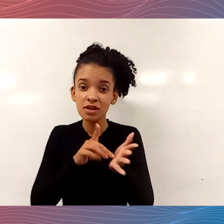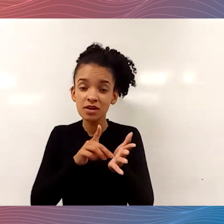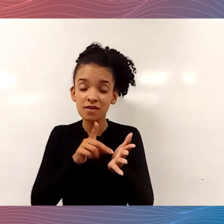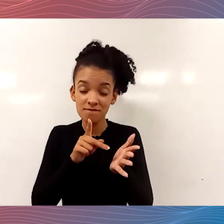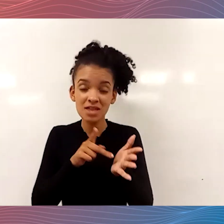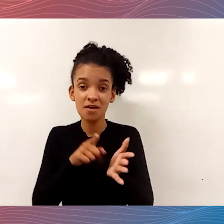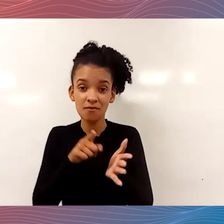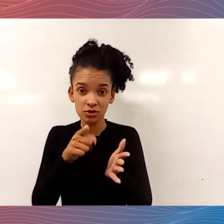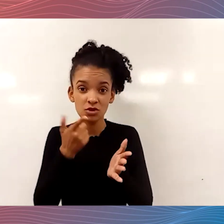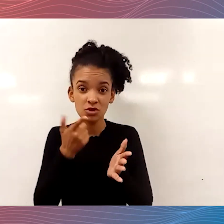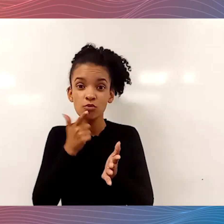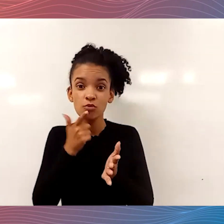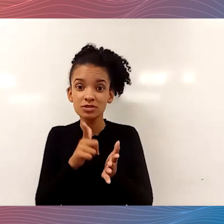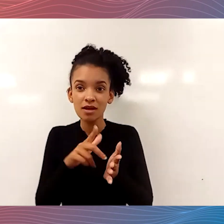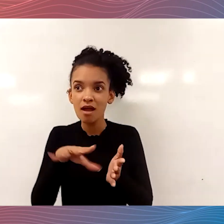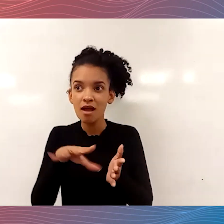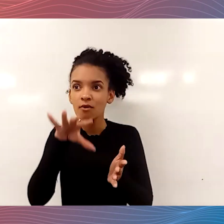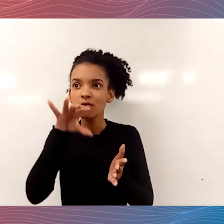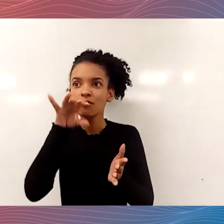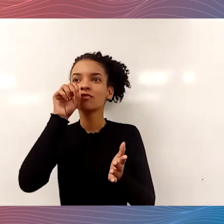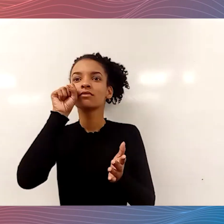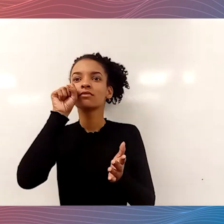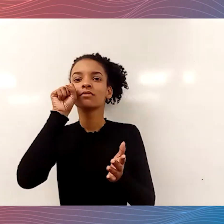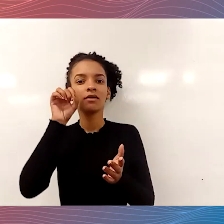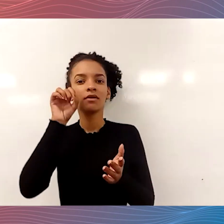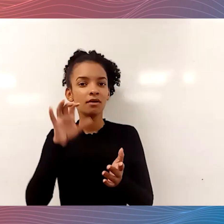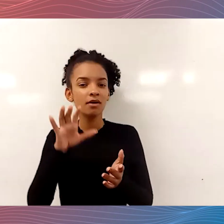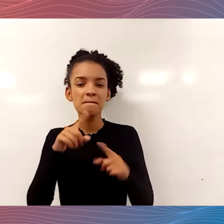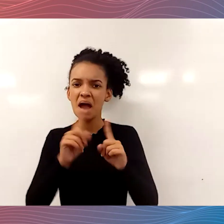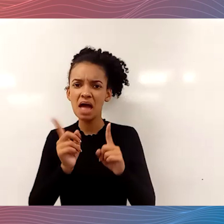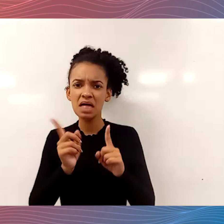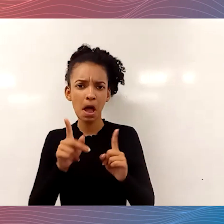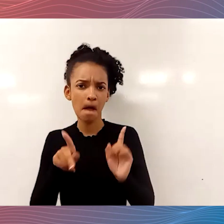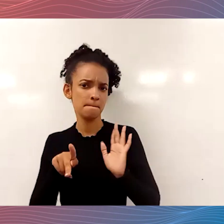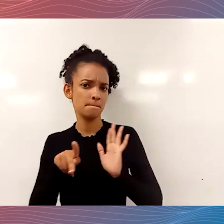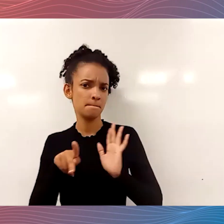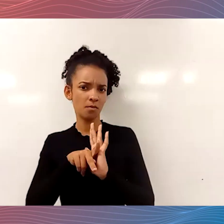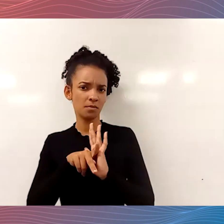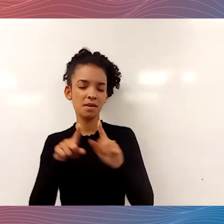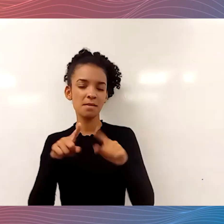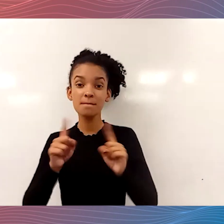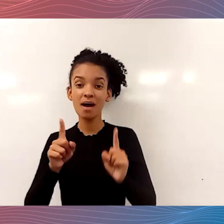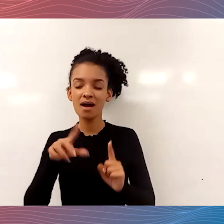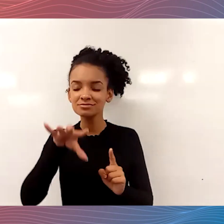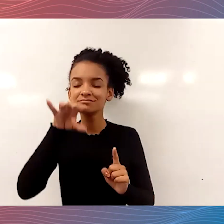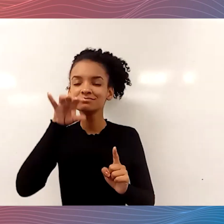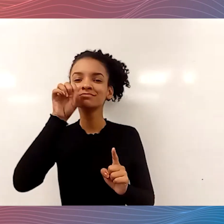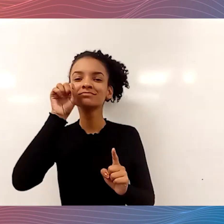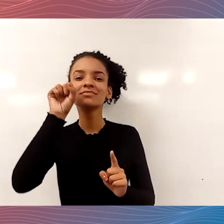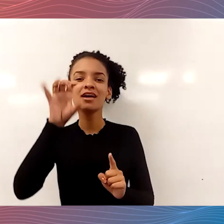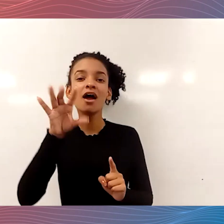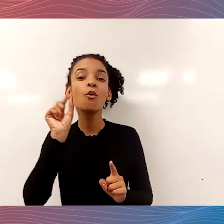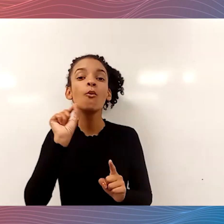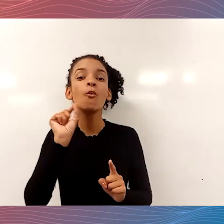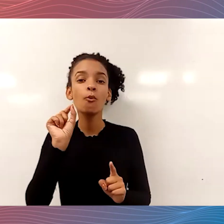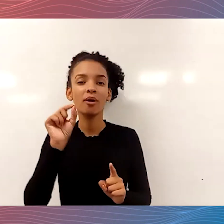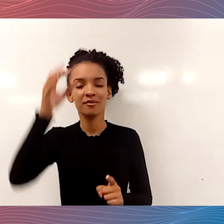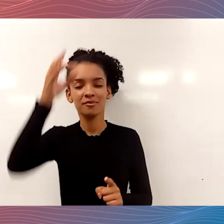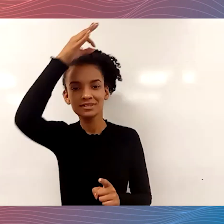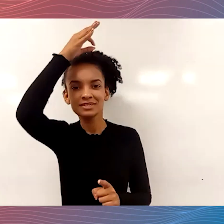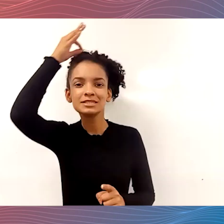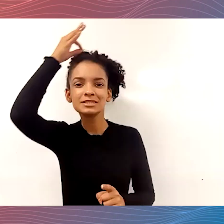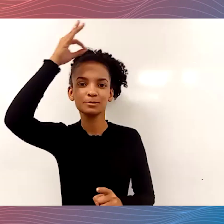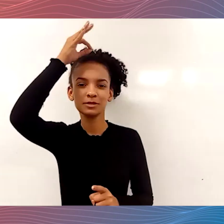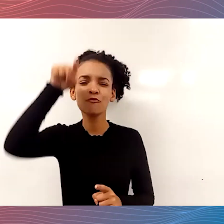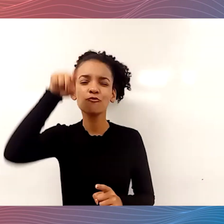respirar com a respiração natural. Você consegue respirar no Espírito. Você consegue perceber que você entrou